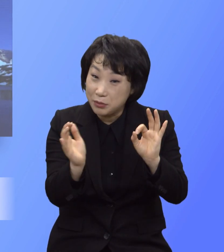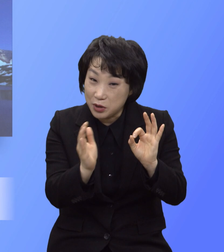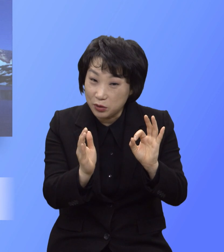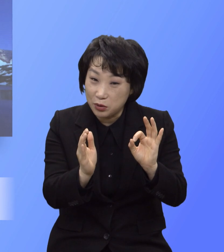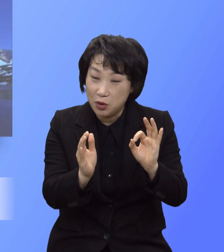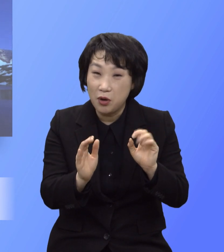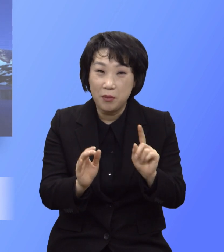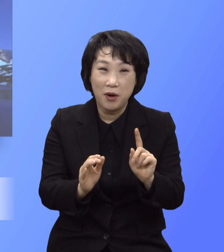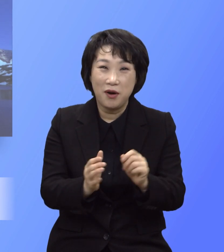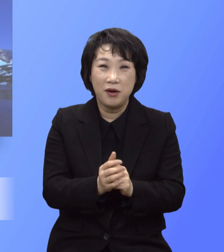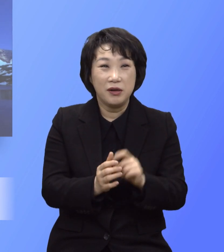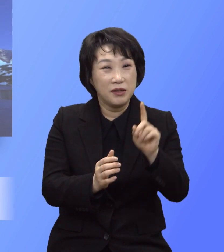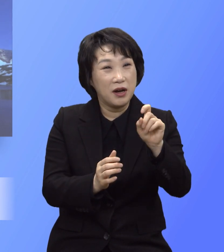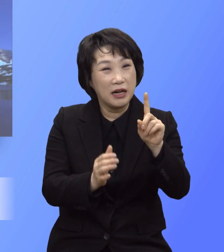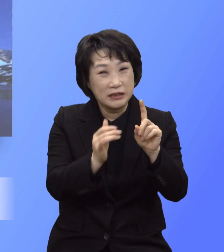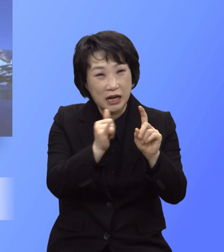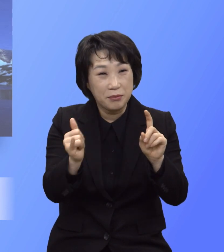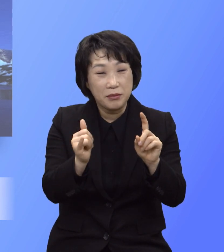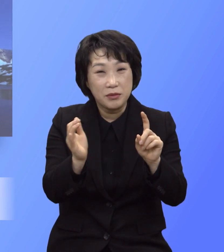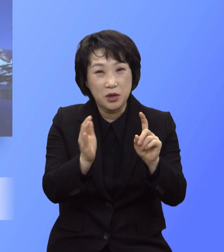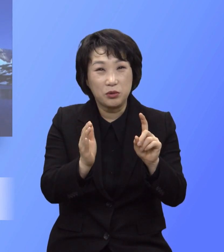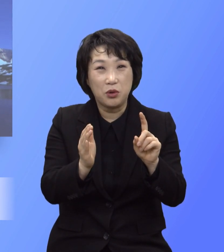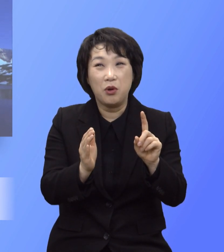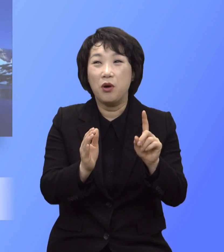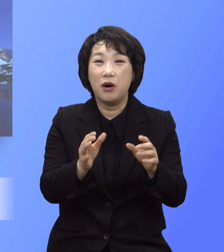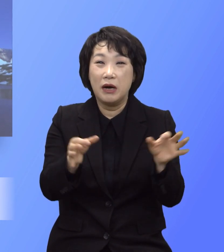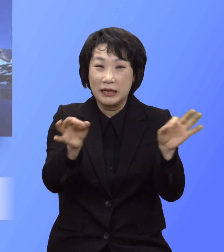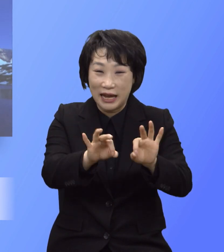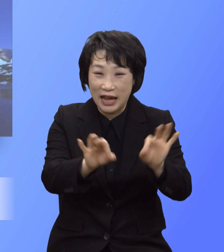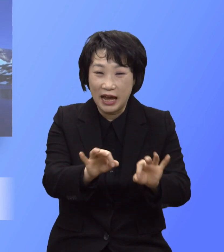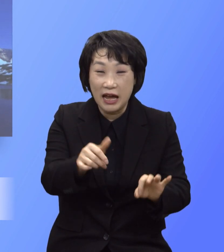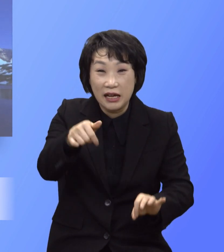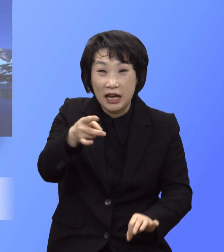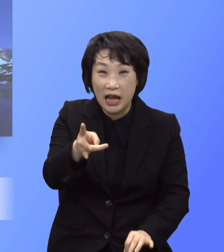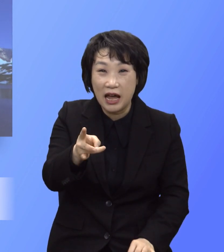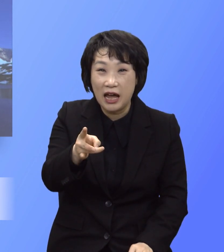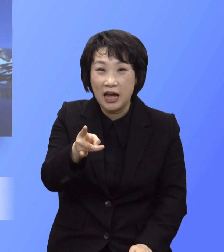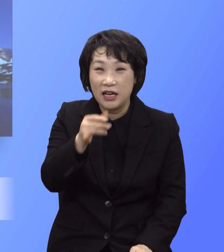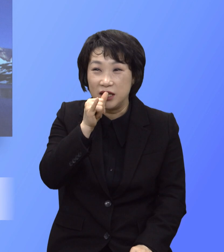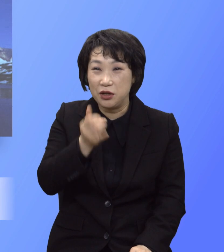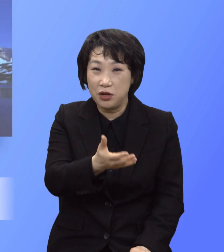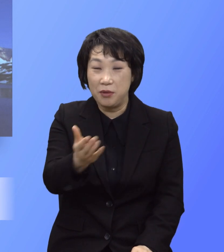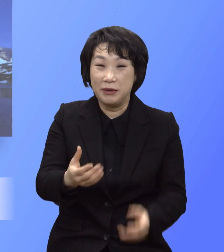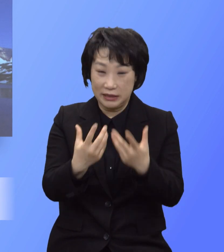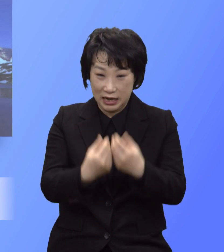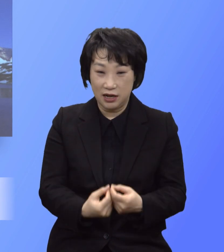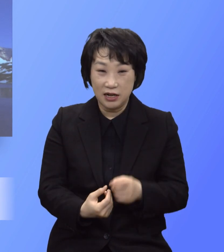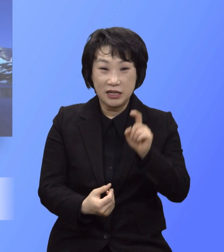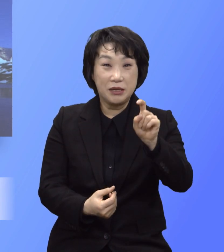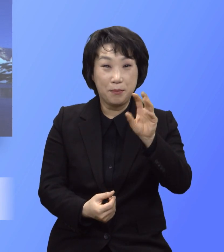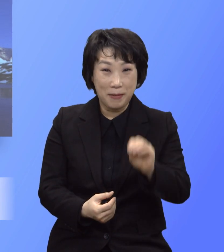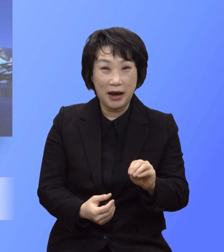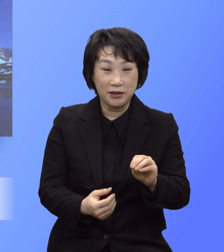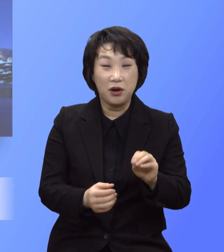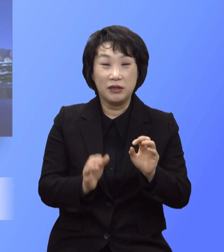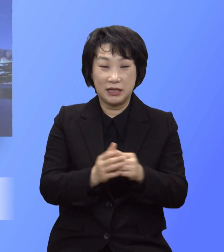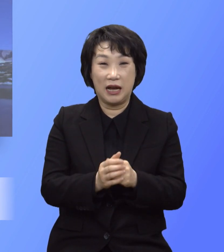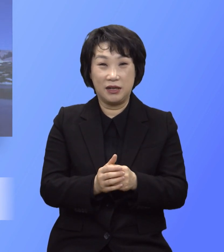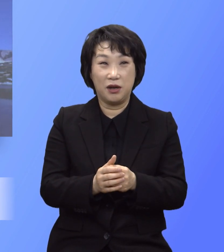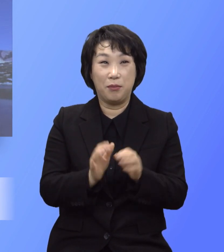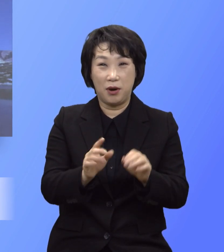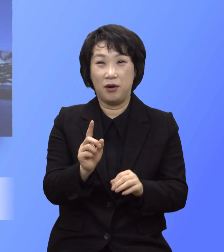들고 11명 정도 개를 듭니다. 그래서 예를 들어서 뭐 10만 원짜리 개를 든다.